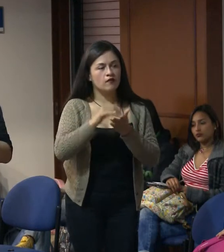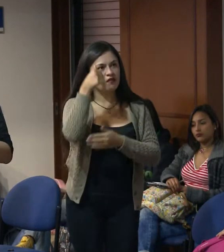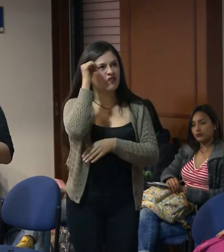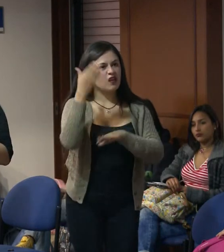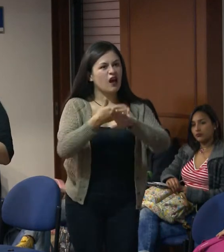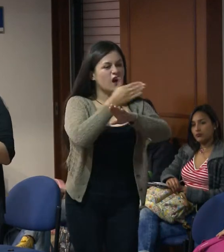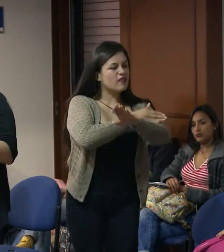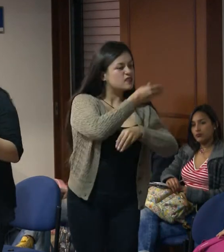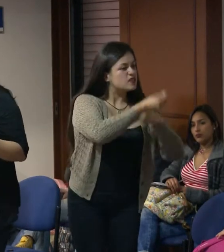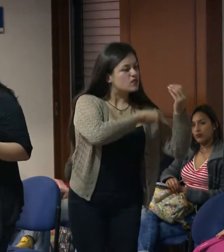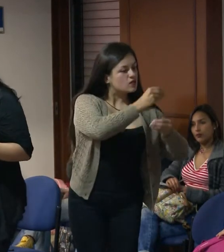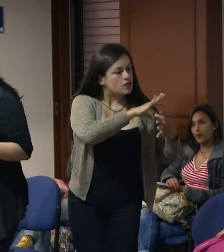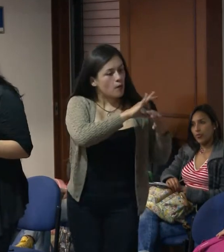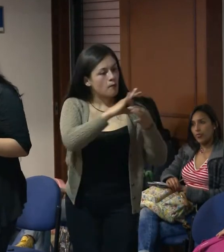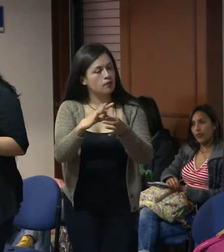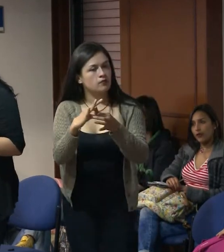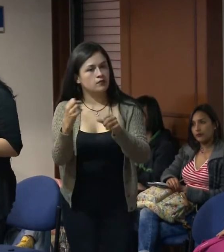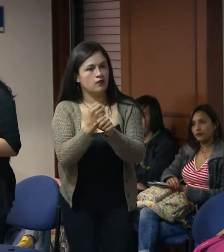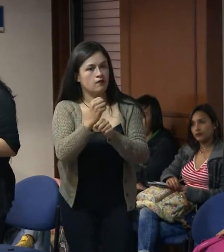actividad.